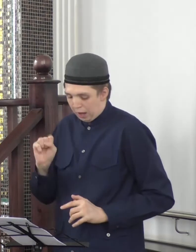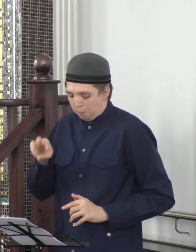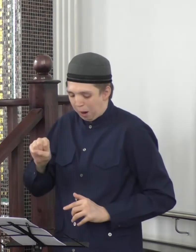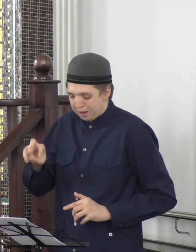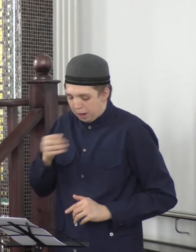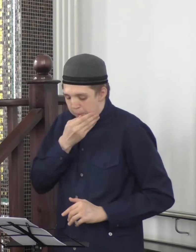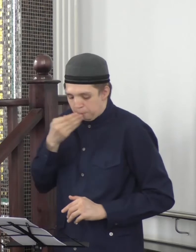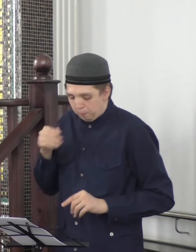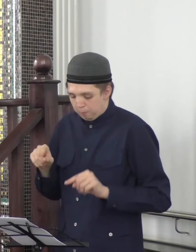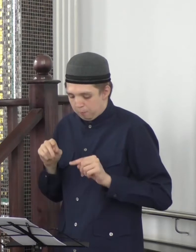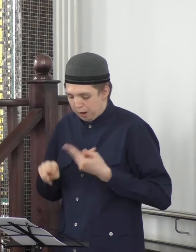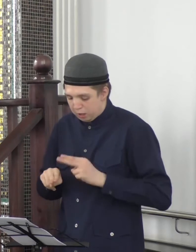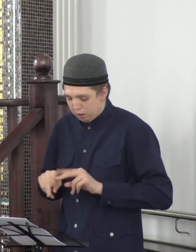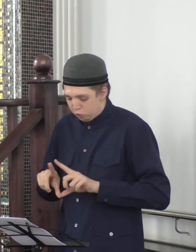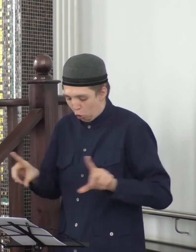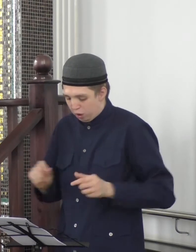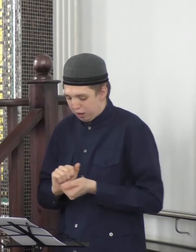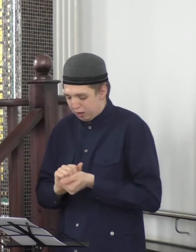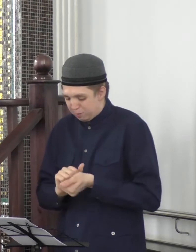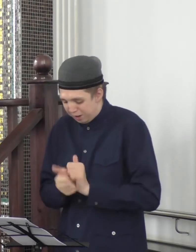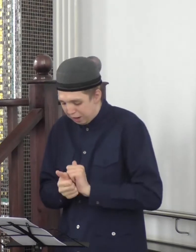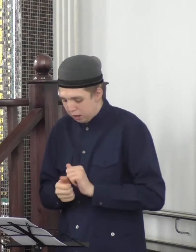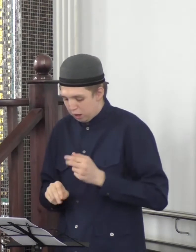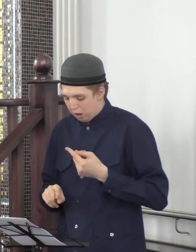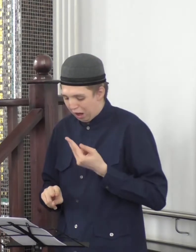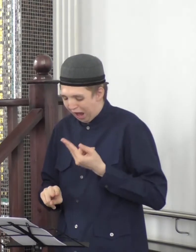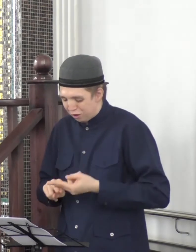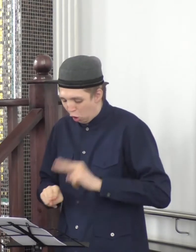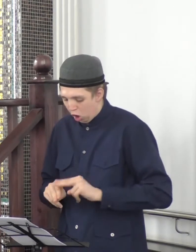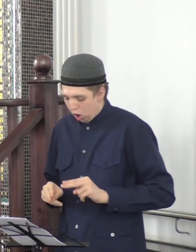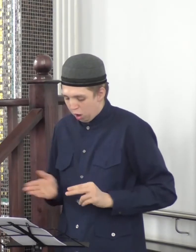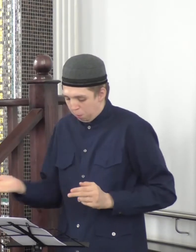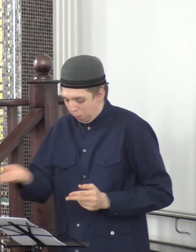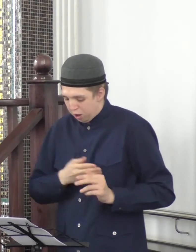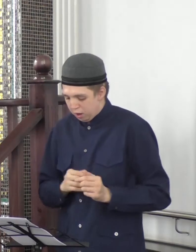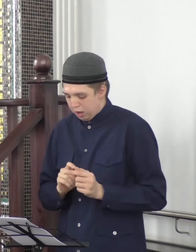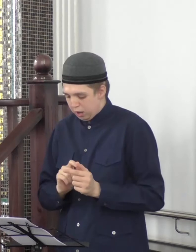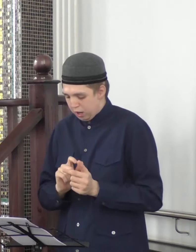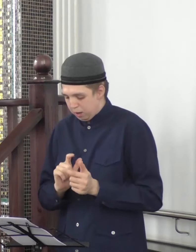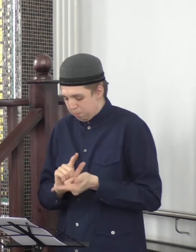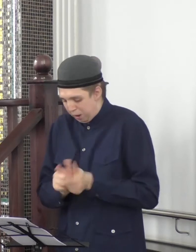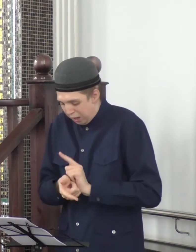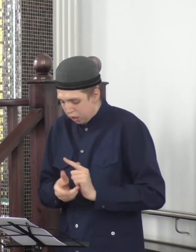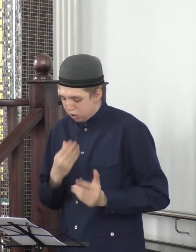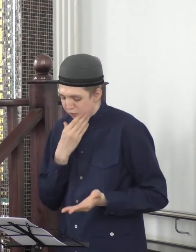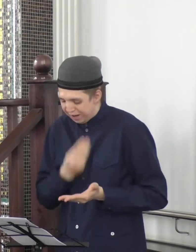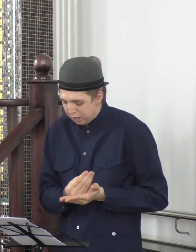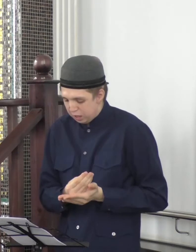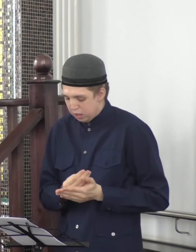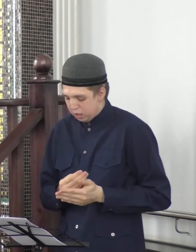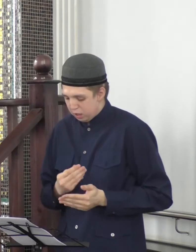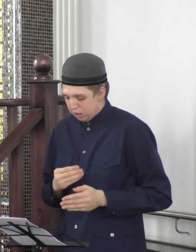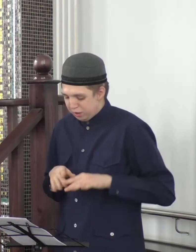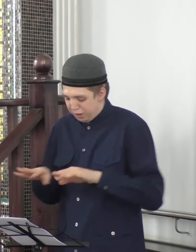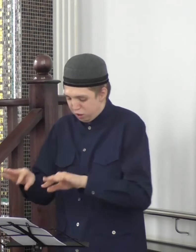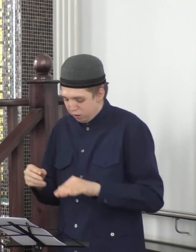Рамазан айындағына иман әхілі бұлырға тиеш түгіл біз. Рамазан айында иманы біз бұлырға, хәмінді башқа айларда имансыз